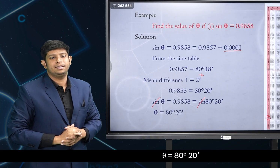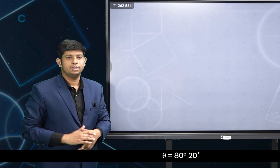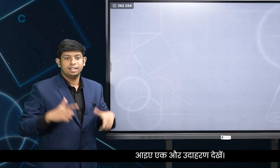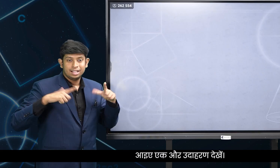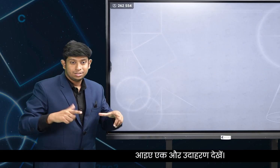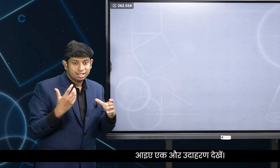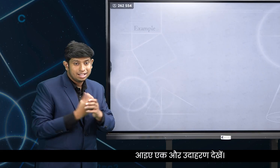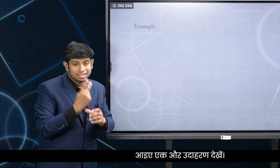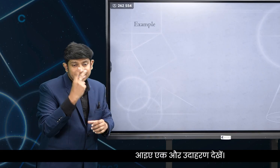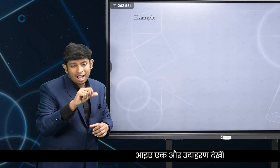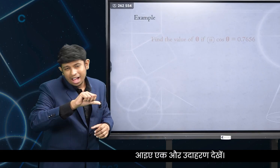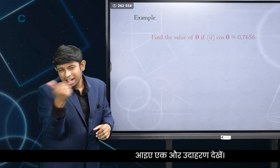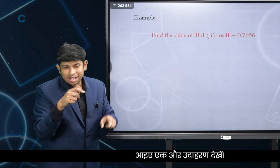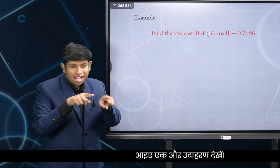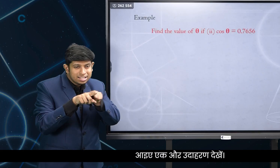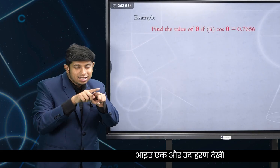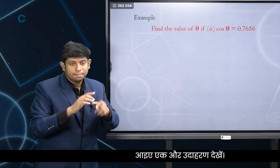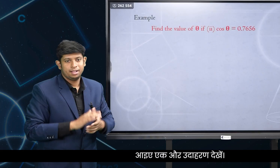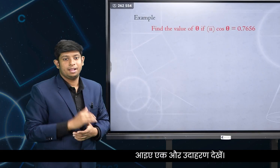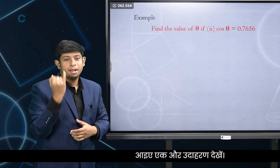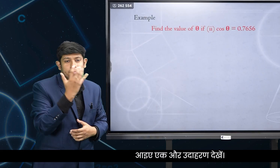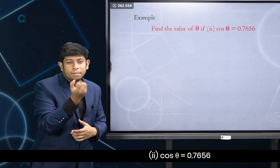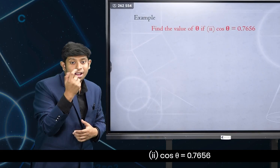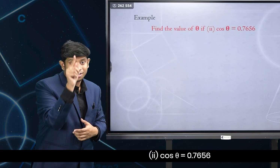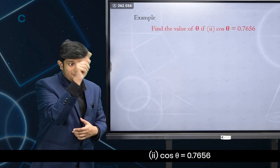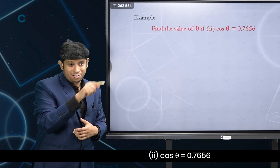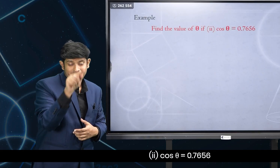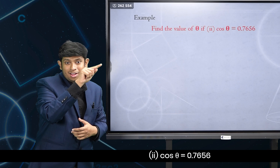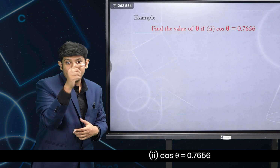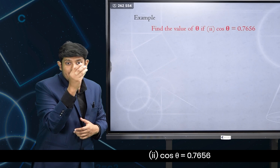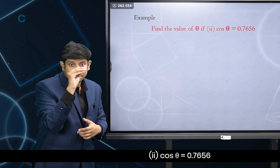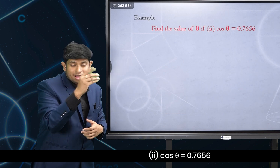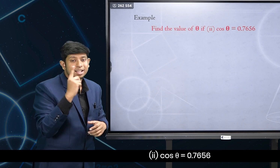ये एक और उदाहरण देखें। Point 2. Cos theta is equal